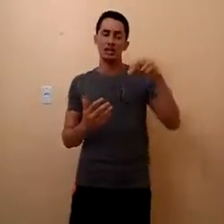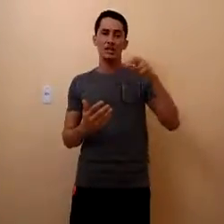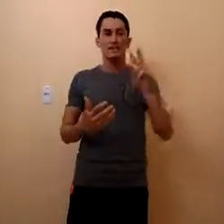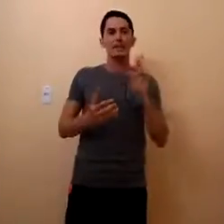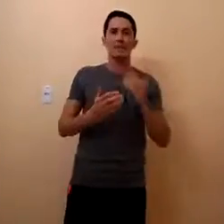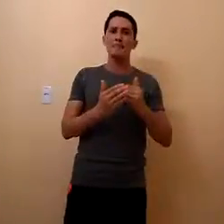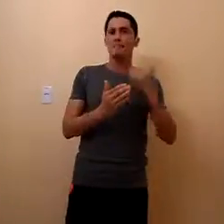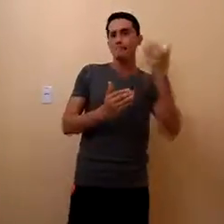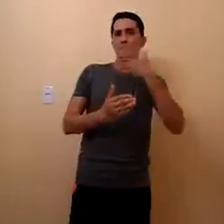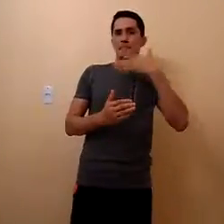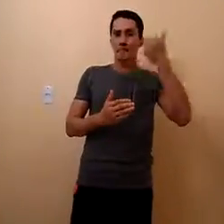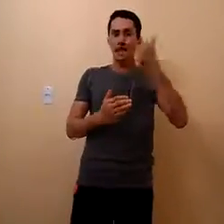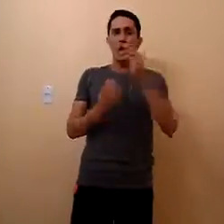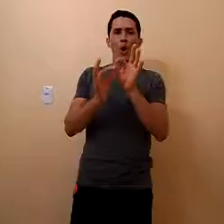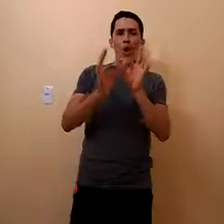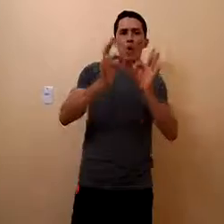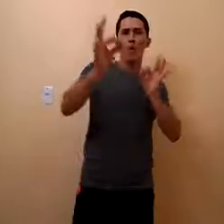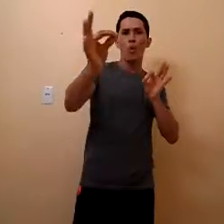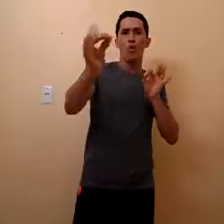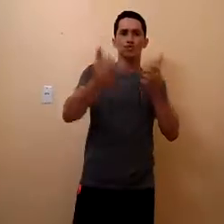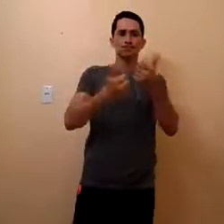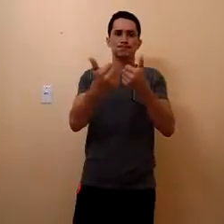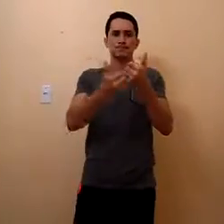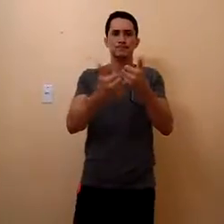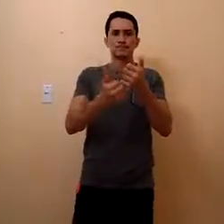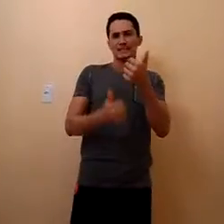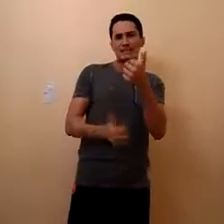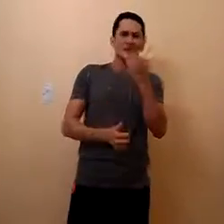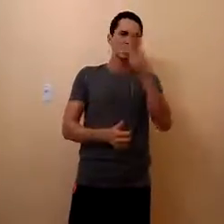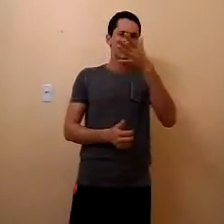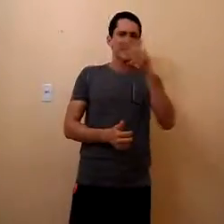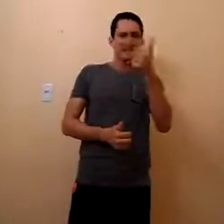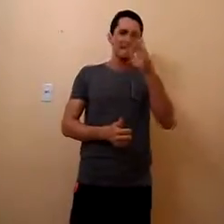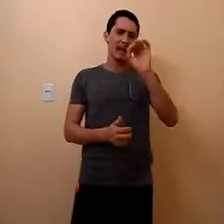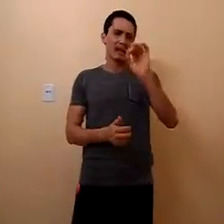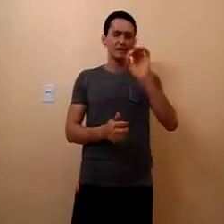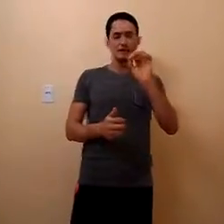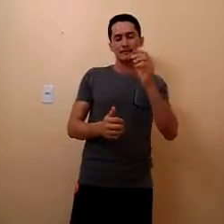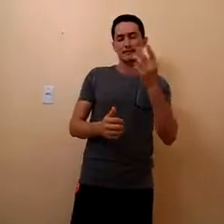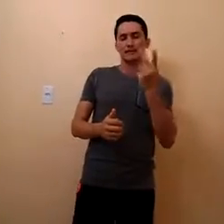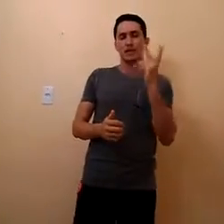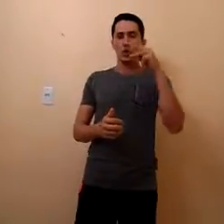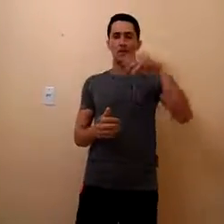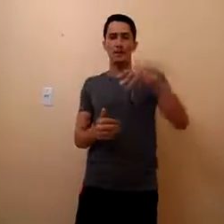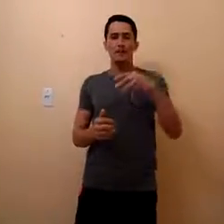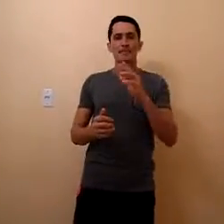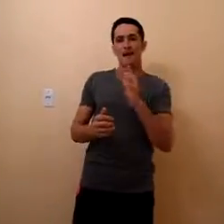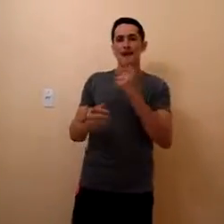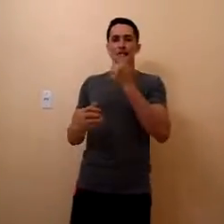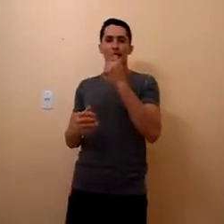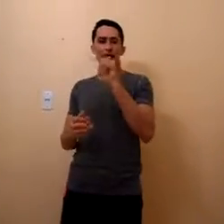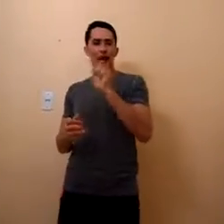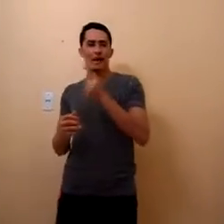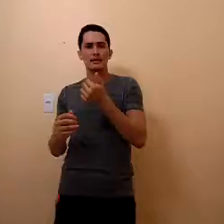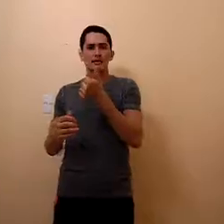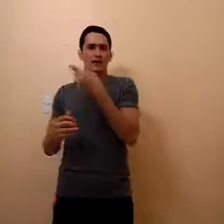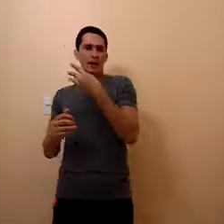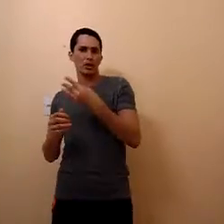mais. Com 1 litro de gasolina dá para rodar em média 10 km. Já 1 metro cúbico de gás chega a 14. O resultado foi